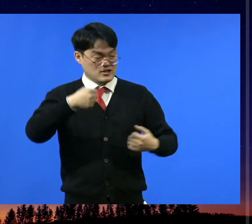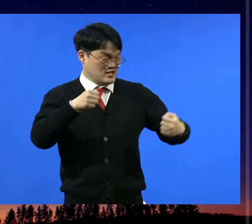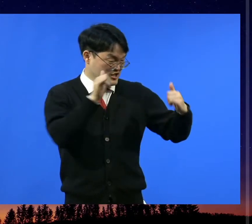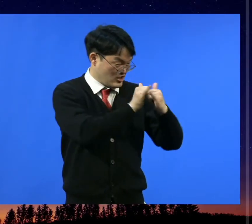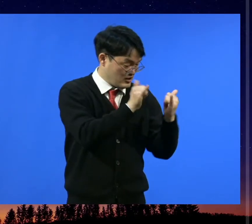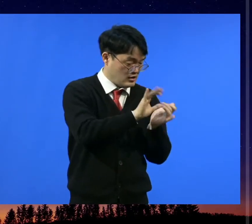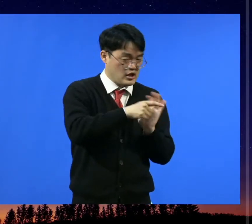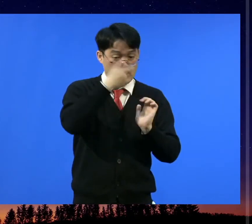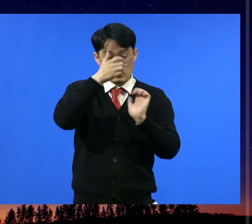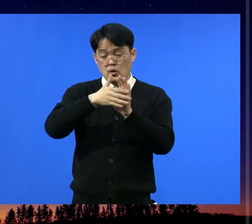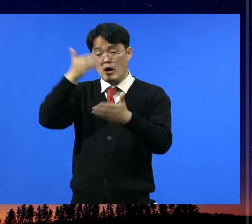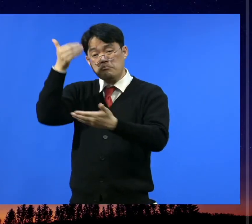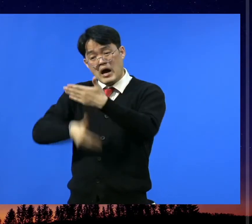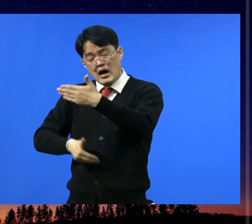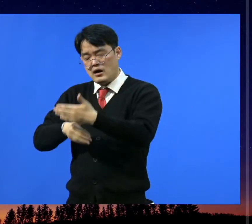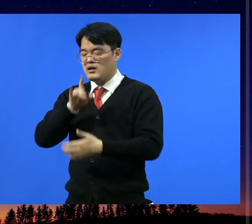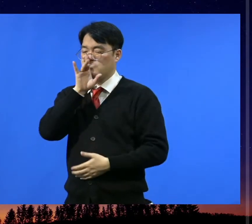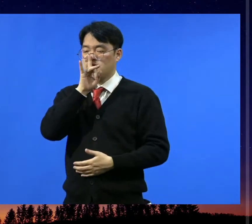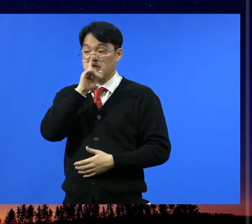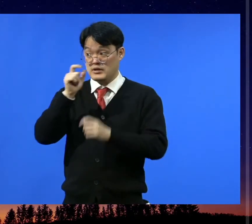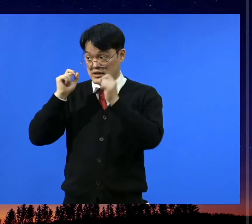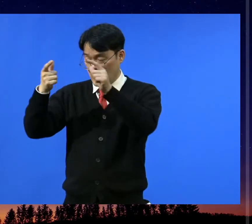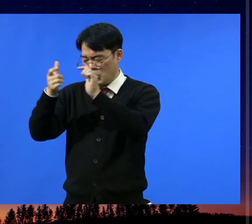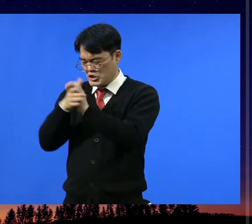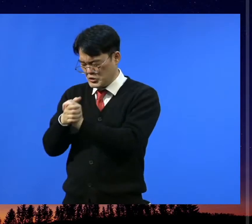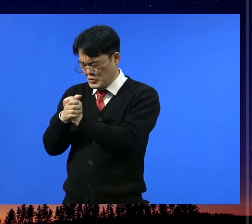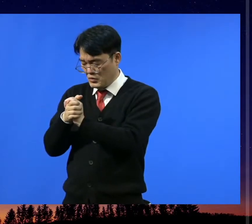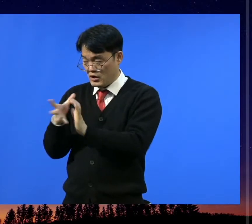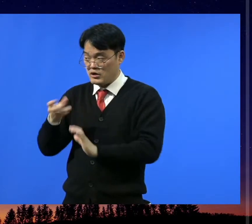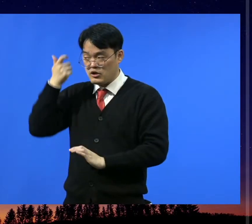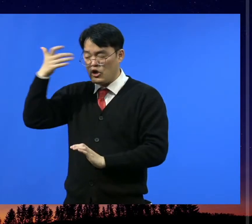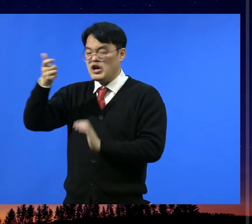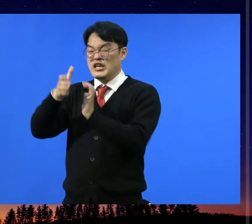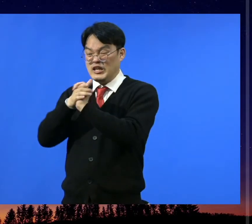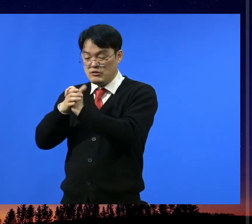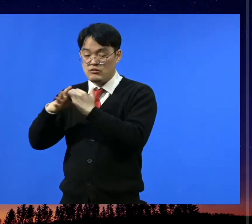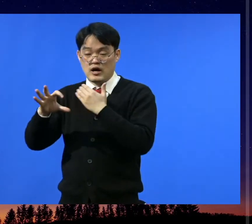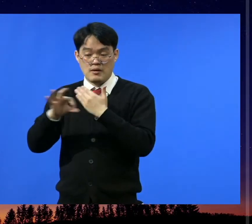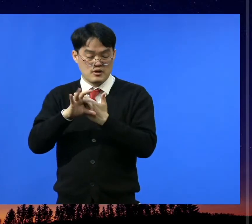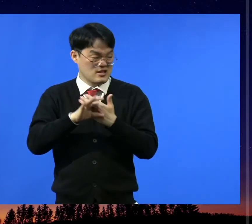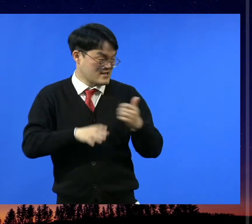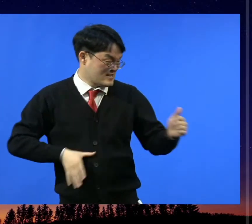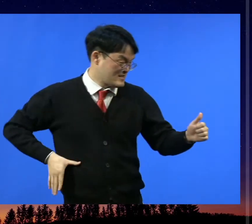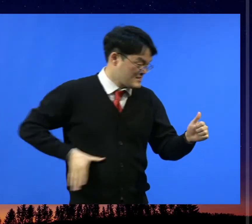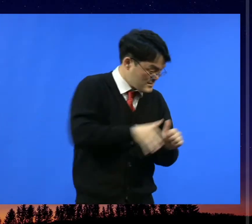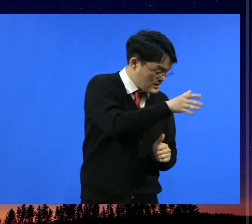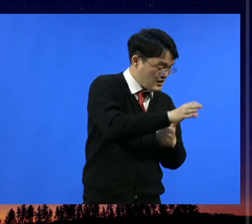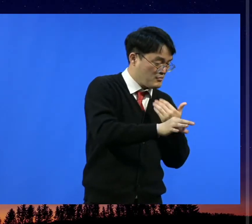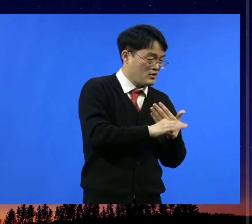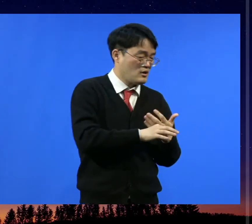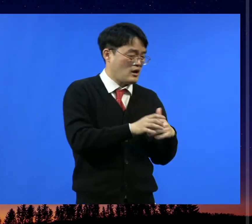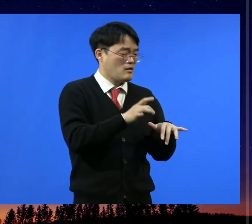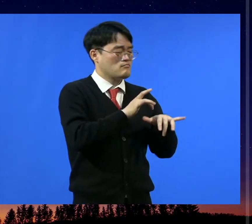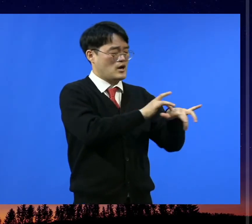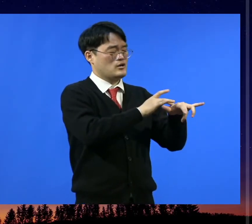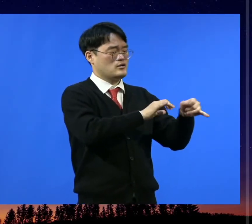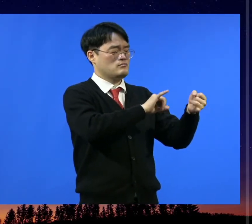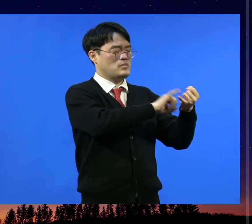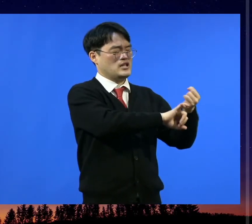우리가 기도하면, 깨어 기도하면, 성령 안에서 기도하면 마귀는 꼼짝하지 못한다는 거예요. 이 포스트